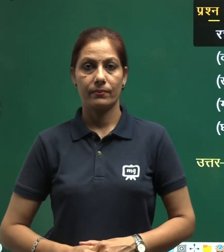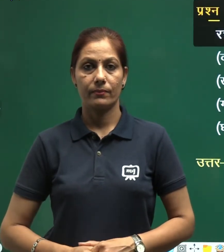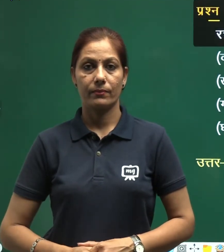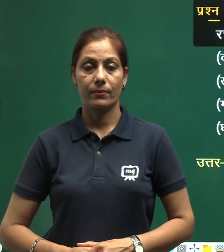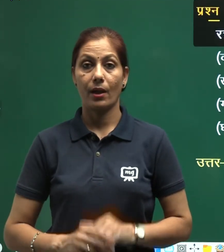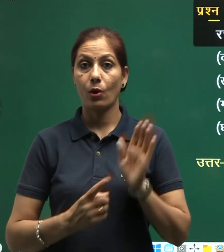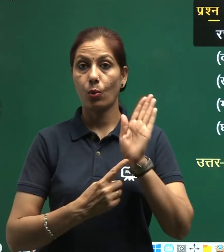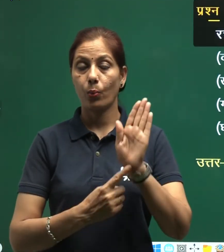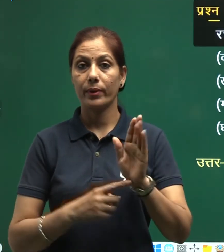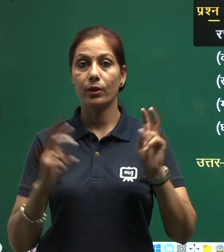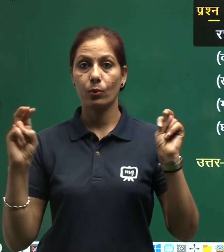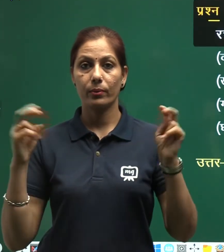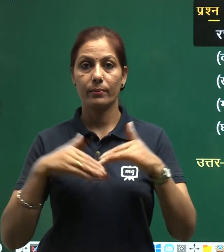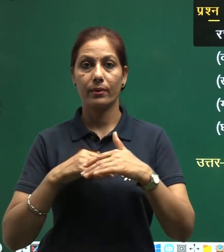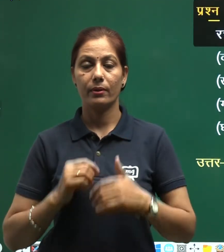प्रस्तुत अध्याय